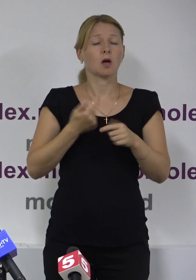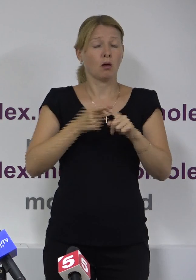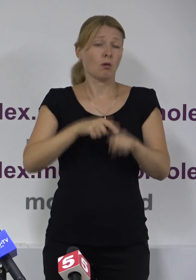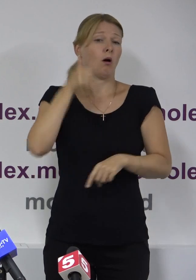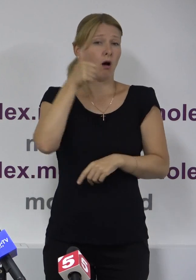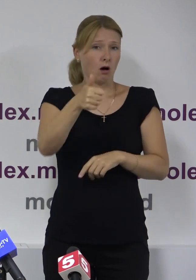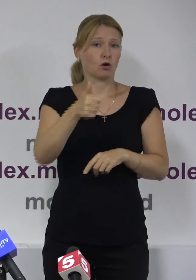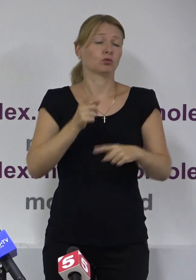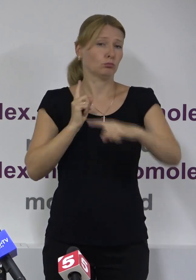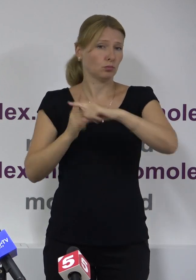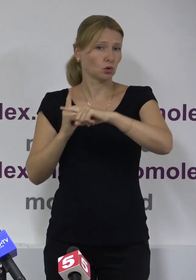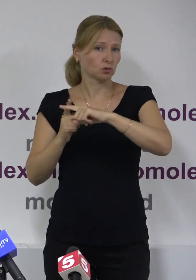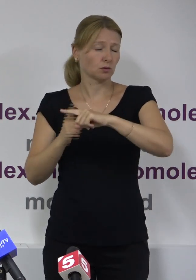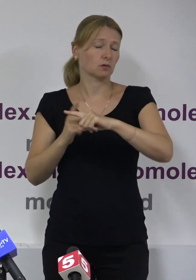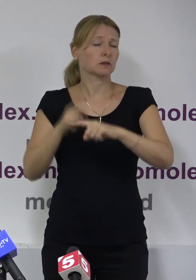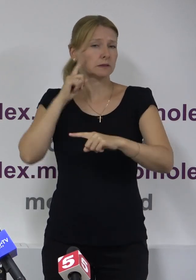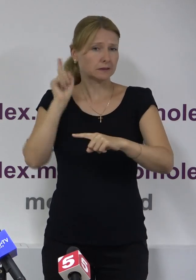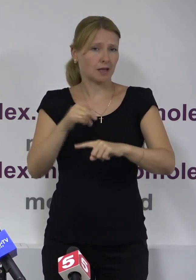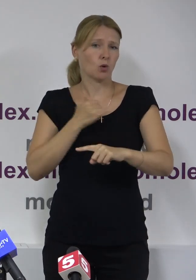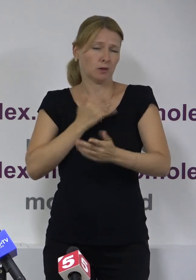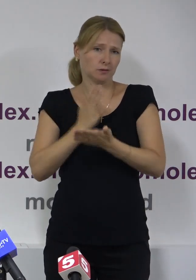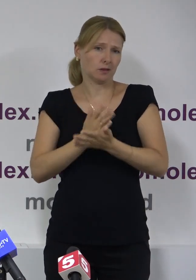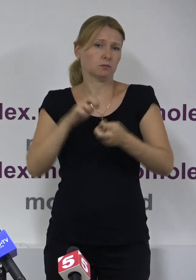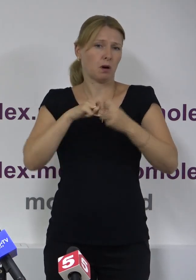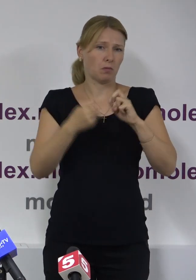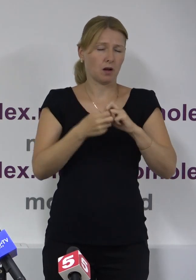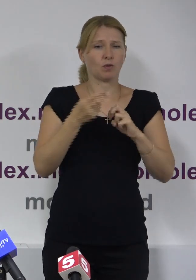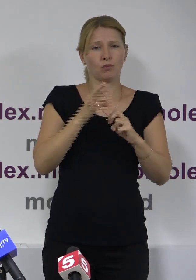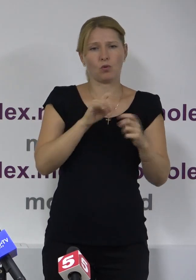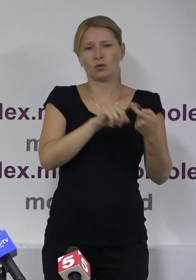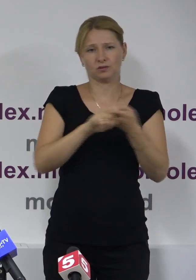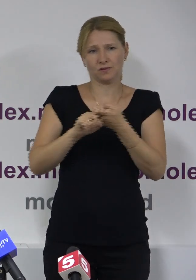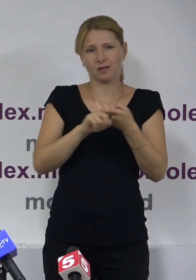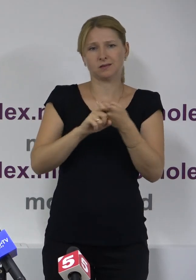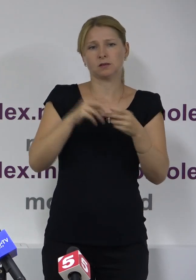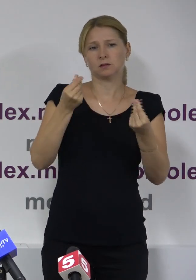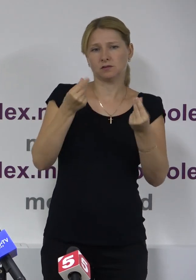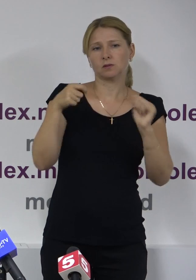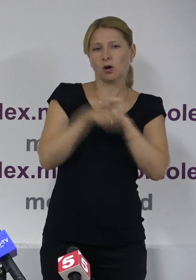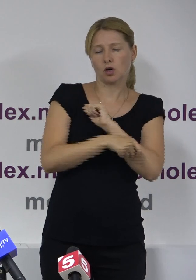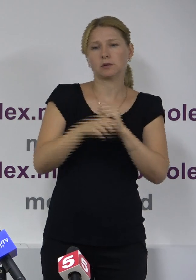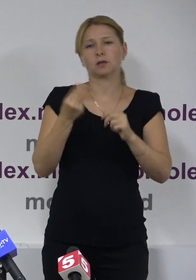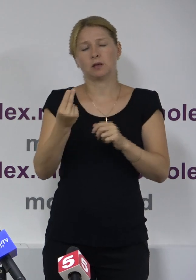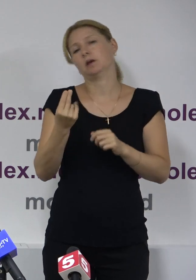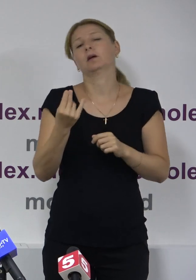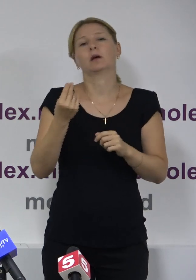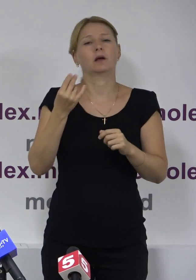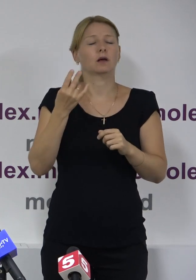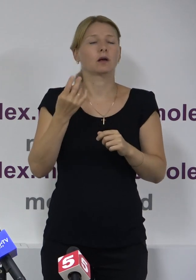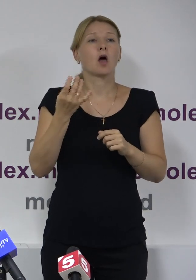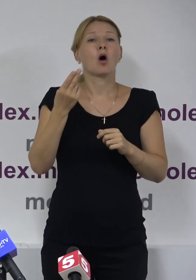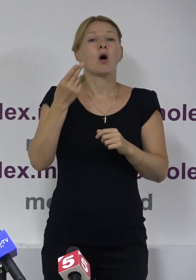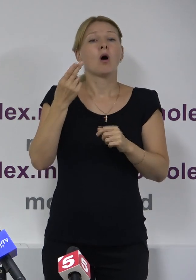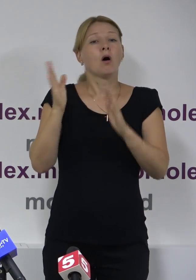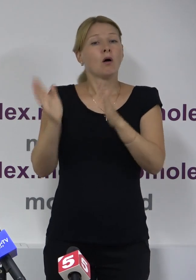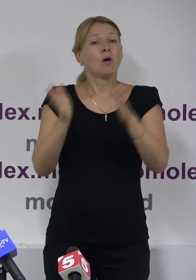bun, în pofida tuturor dificultăților despre care vorbeam. Nu în ultimul rând, la capitolul